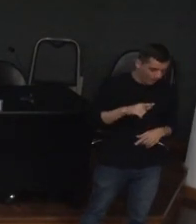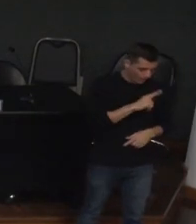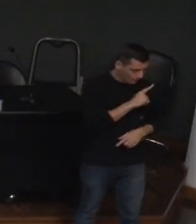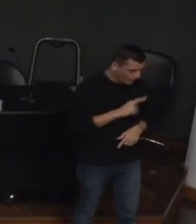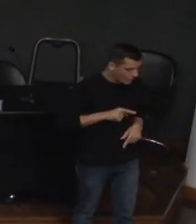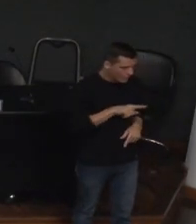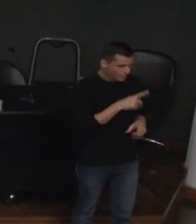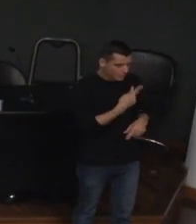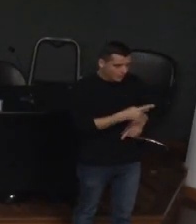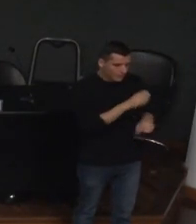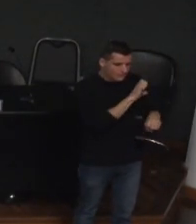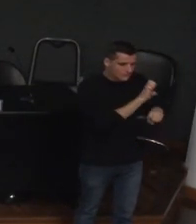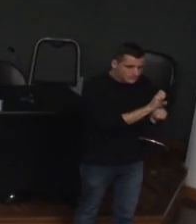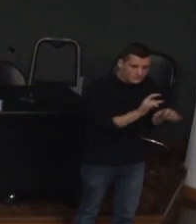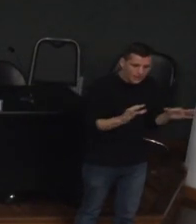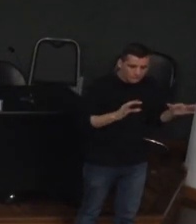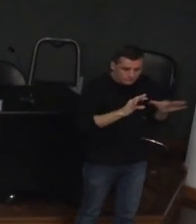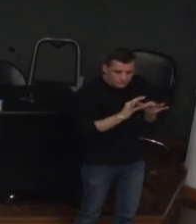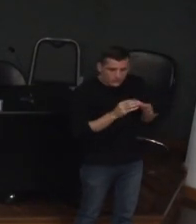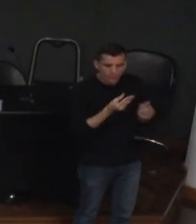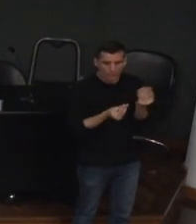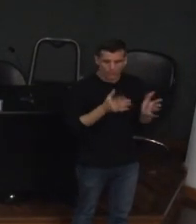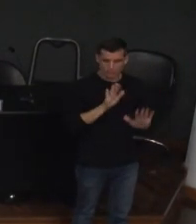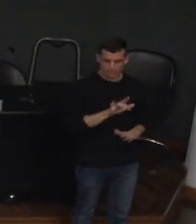o caso. Então, nesse caso, não há terceiro.